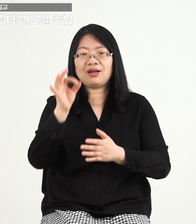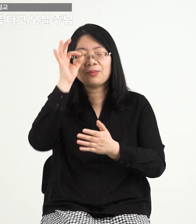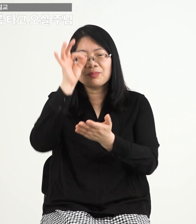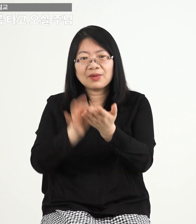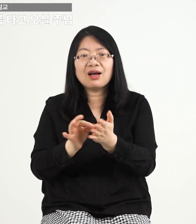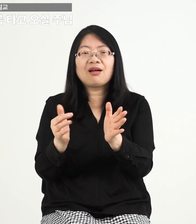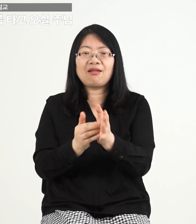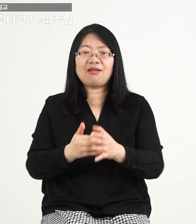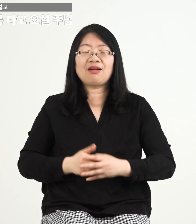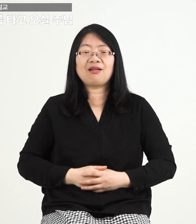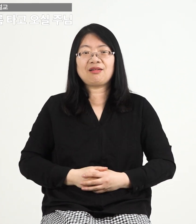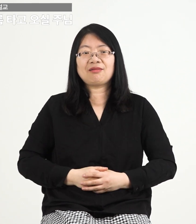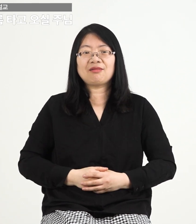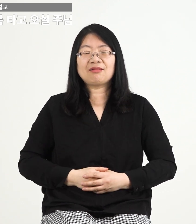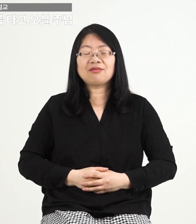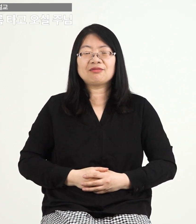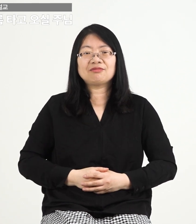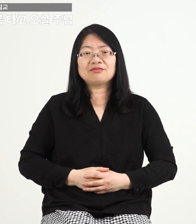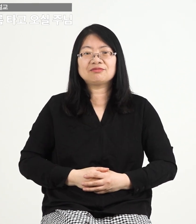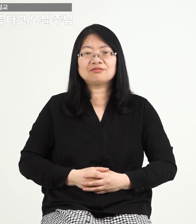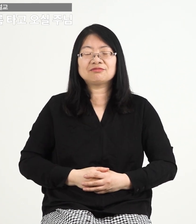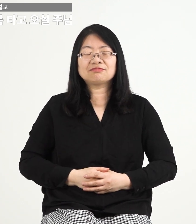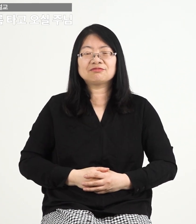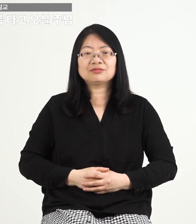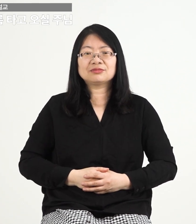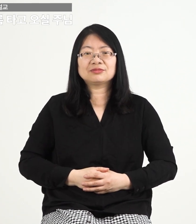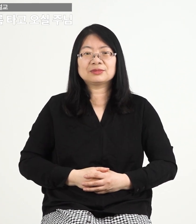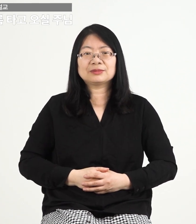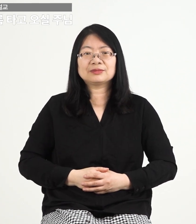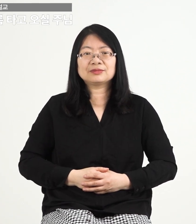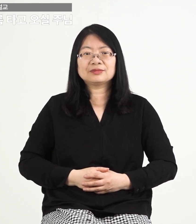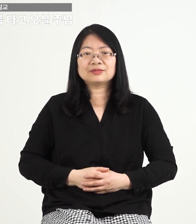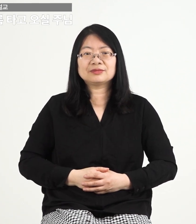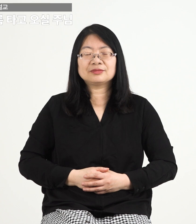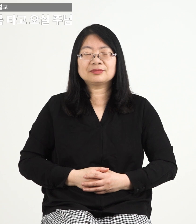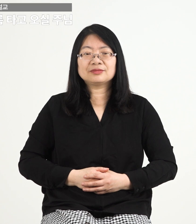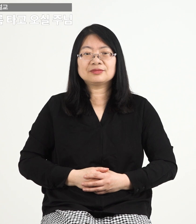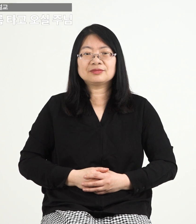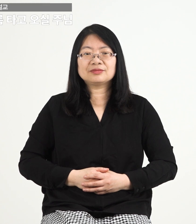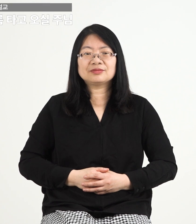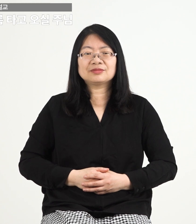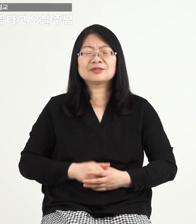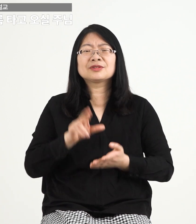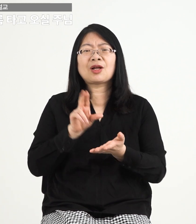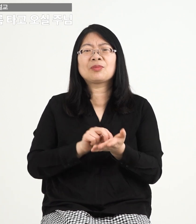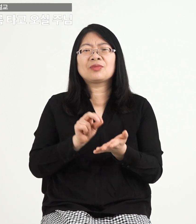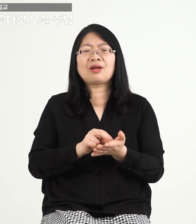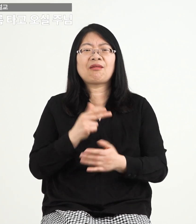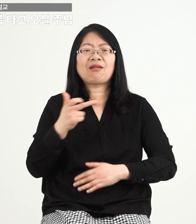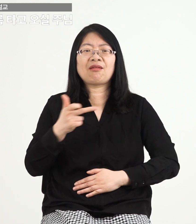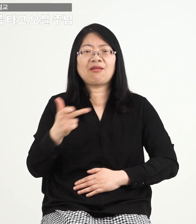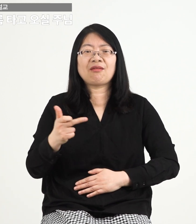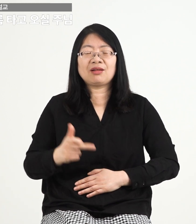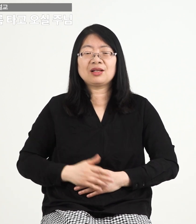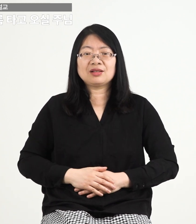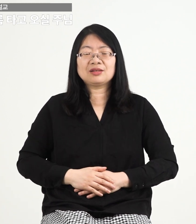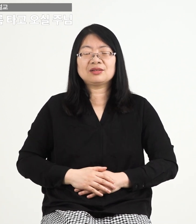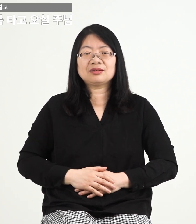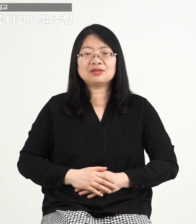어쩔 수 없이. 그거 피해 살 수 있나요? 보는데, 이 큰일 났다 싶어요.